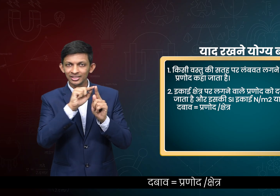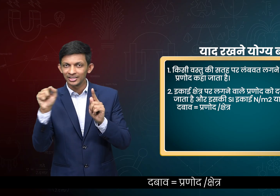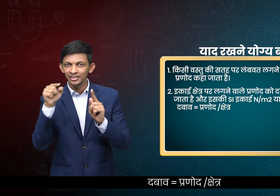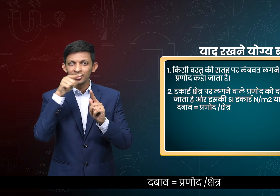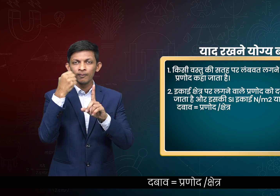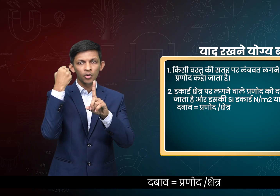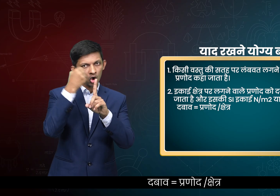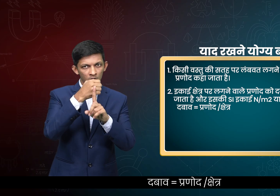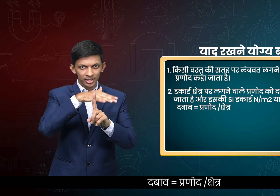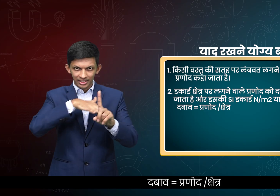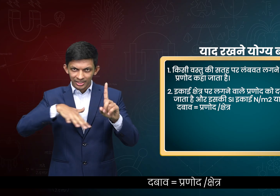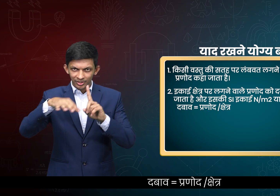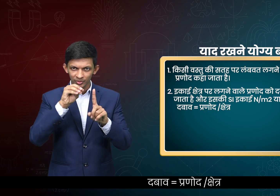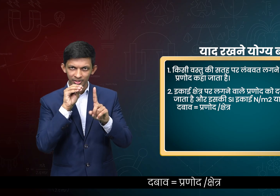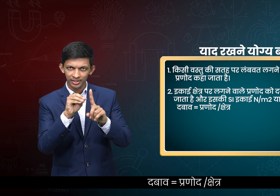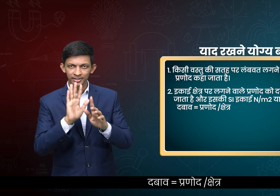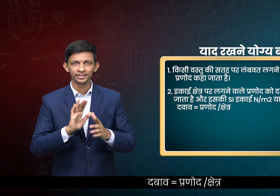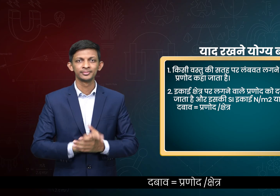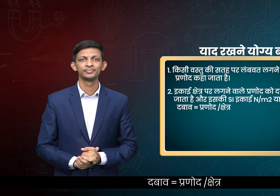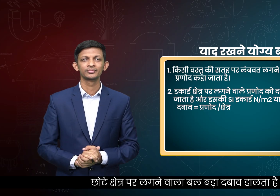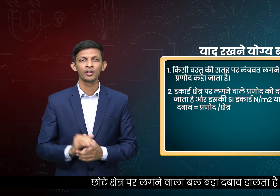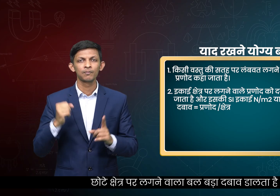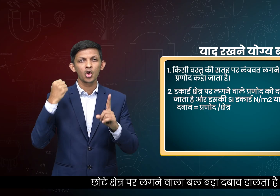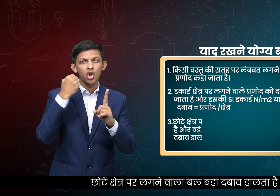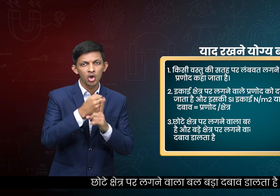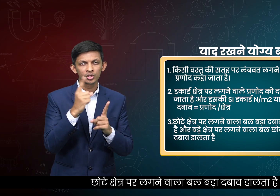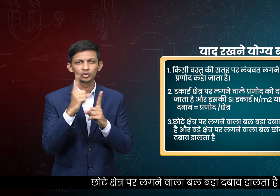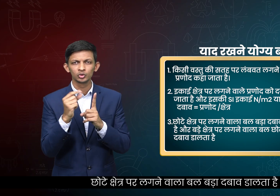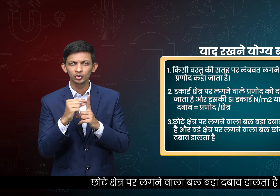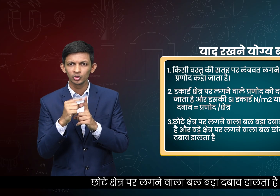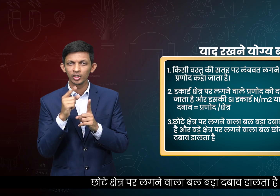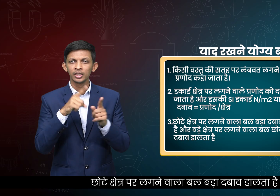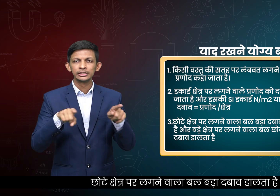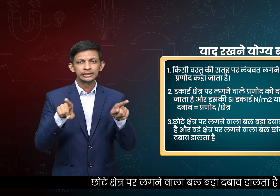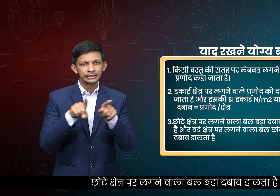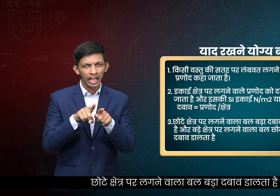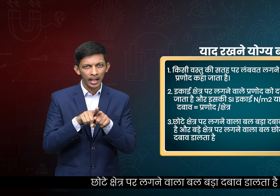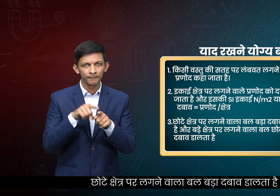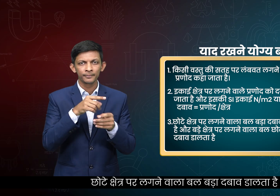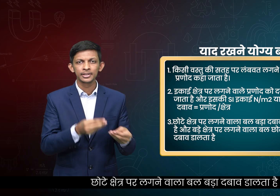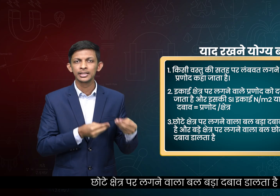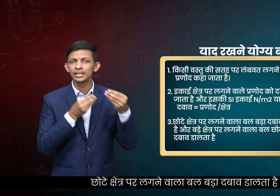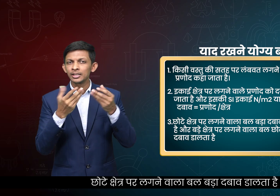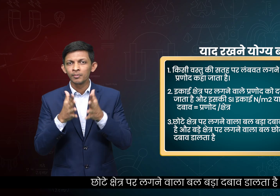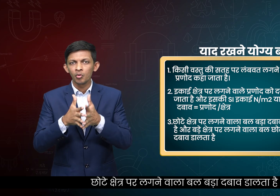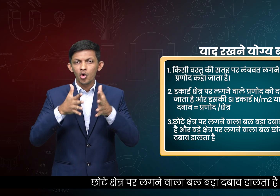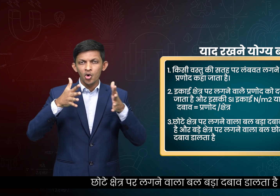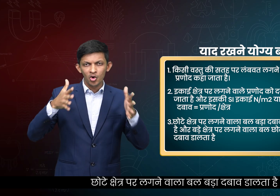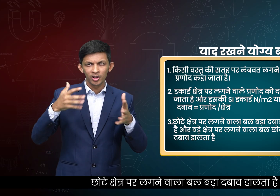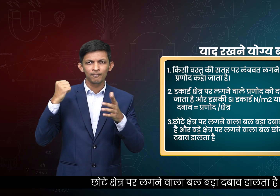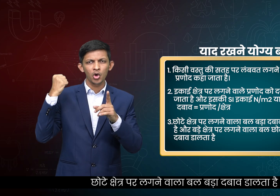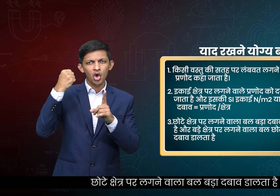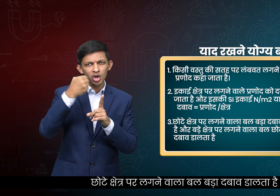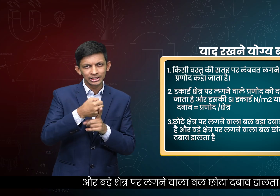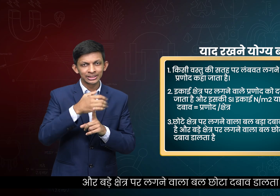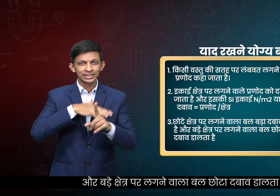= प्रणोद by क्षेत्र। 3, छोटे क्षेत्र पर लगने वाला बल बड़ा दबाव